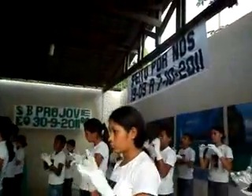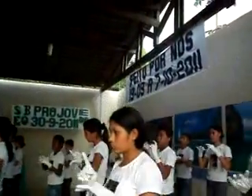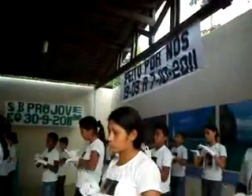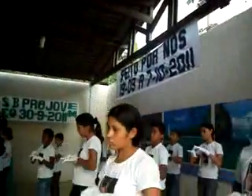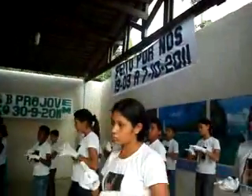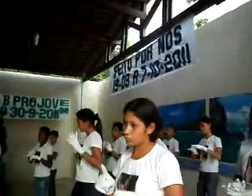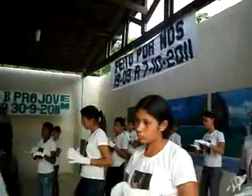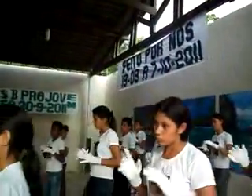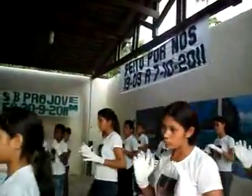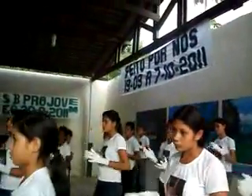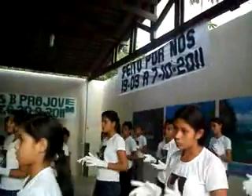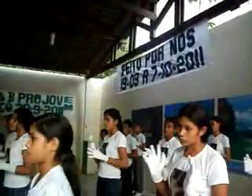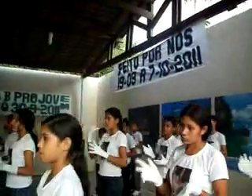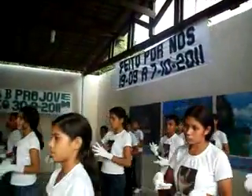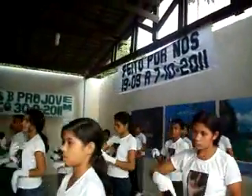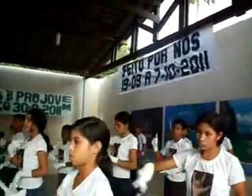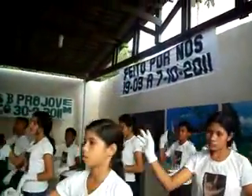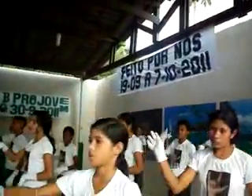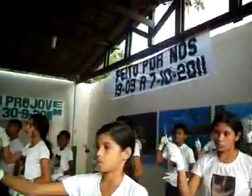noite, agora sou mulher